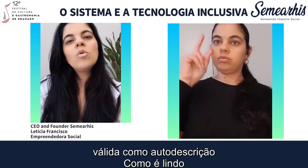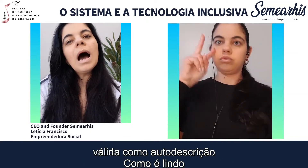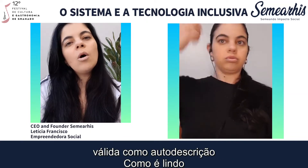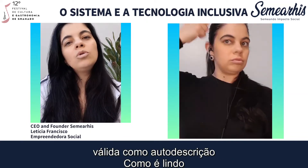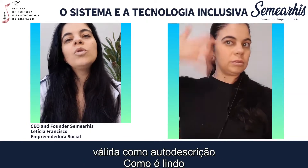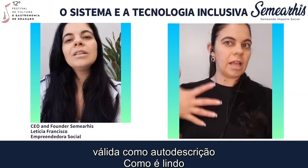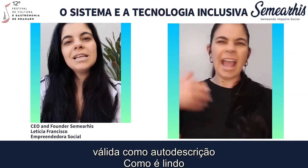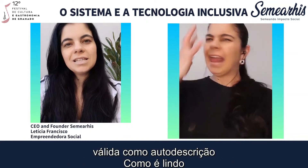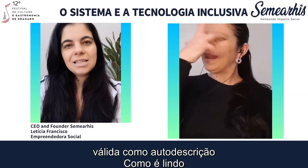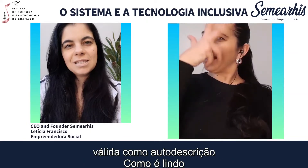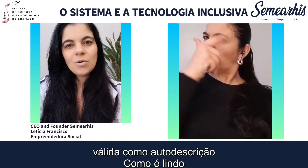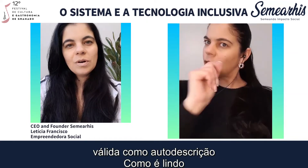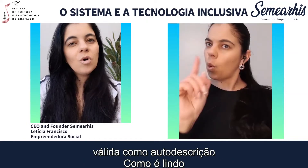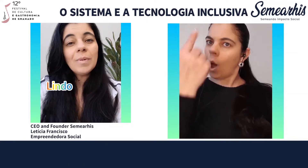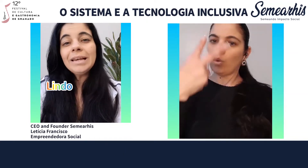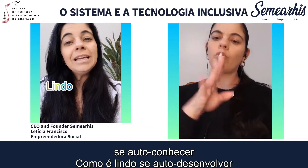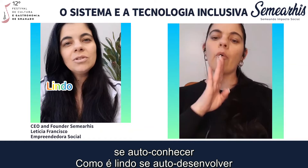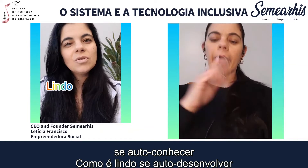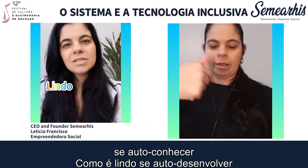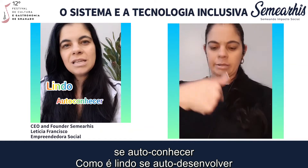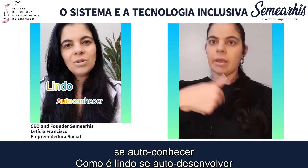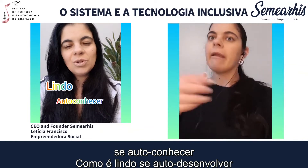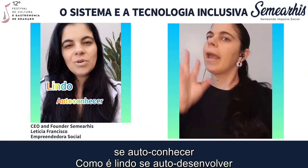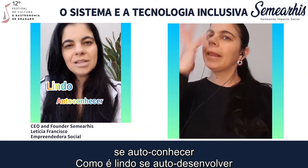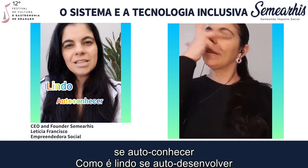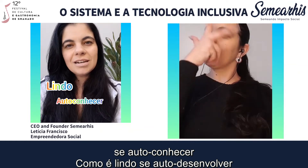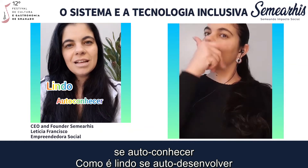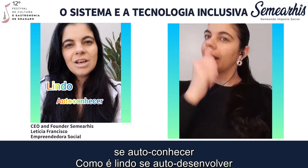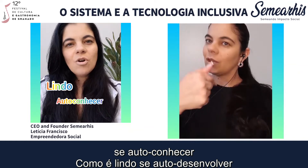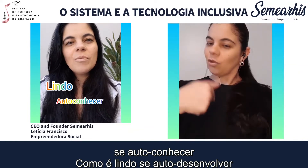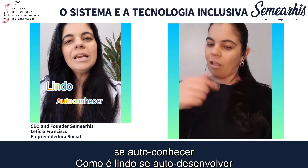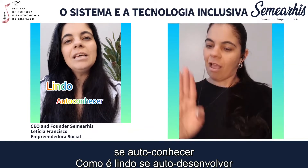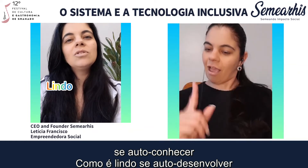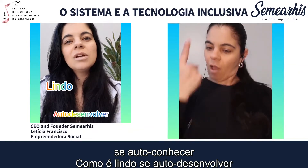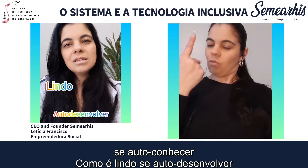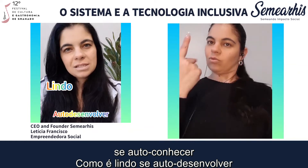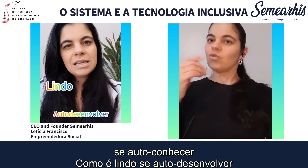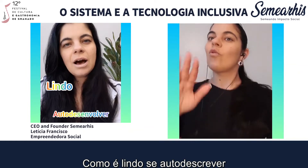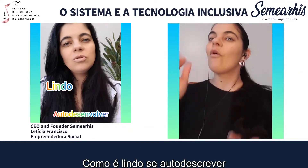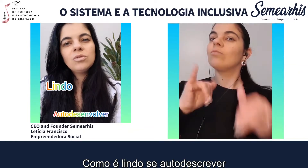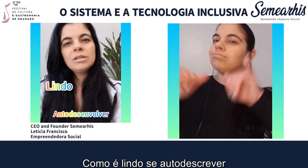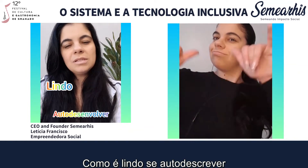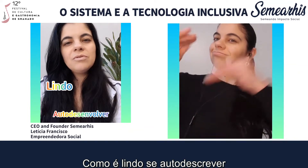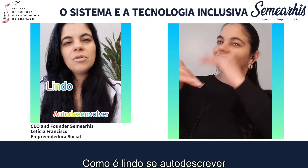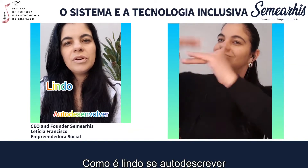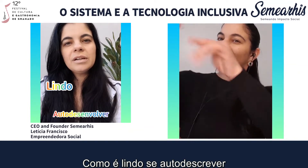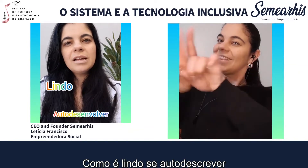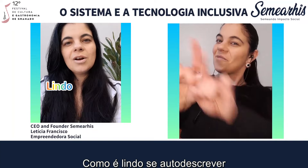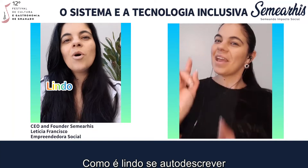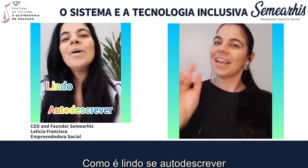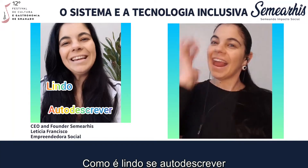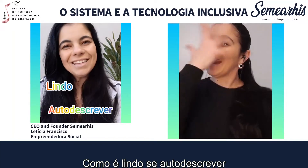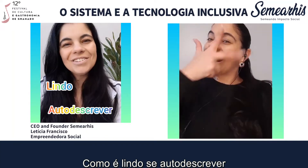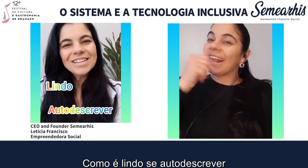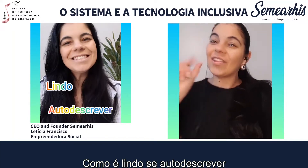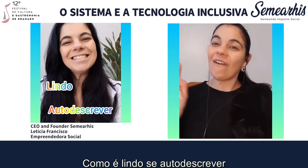como autodescrição. Como é lindo se autoconhecer, como é lindo se autodesenvolver,